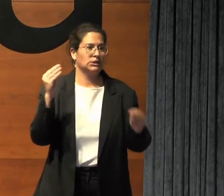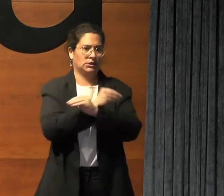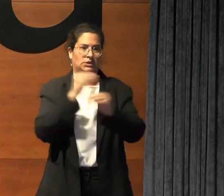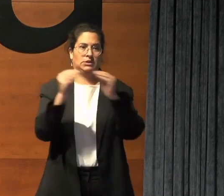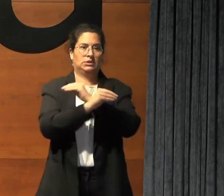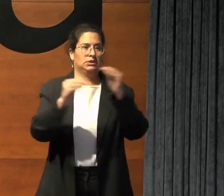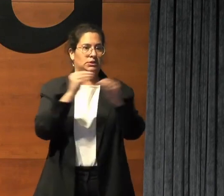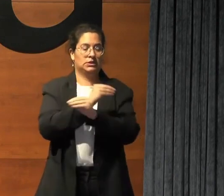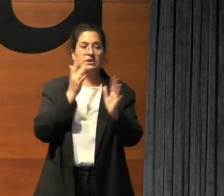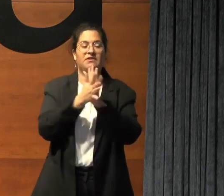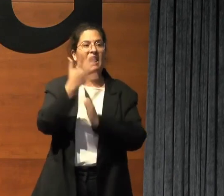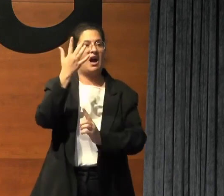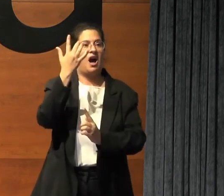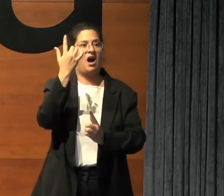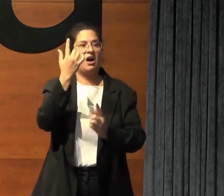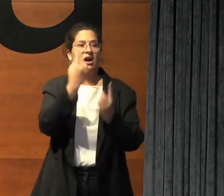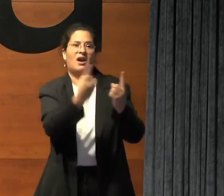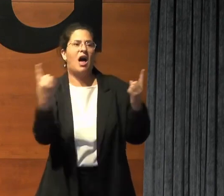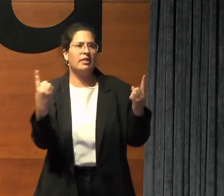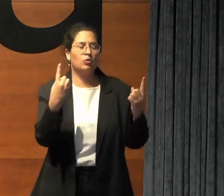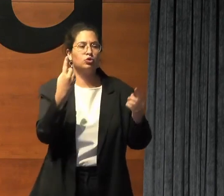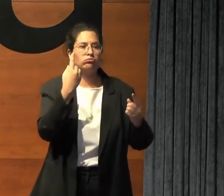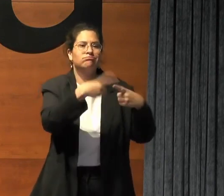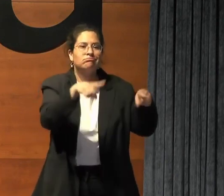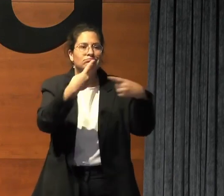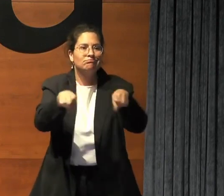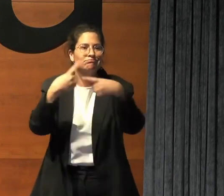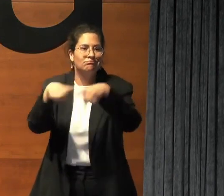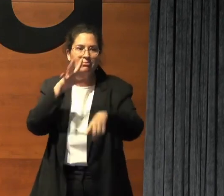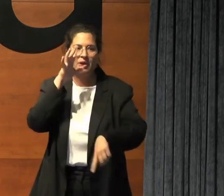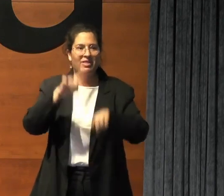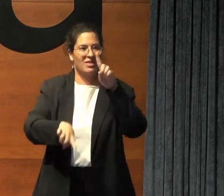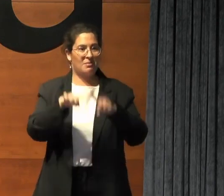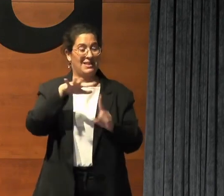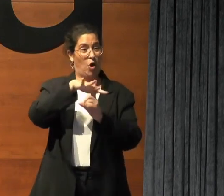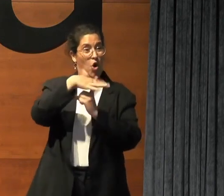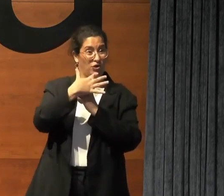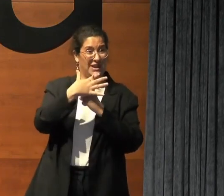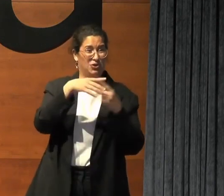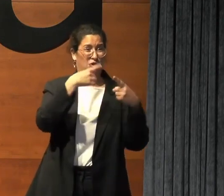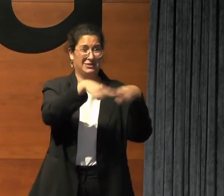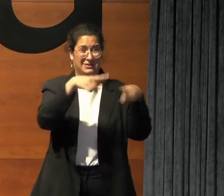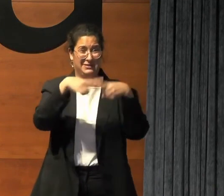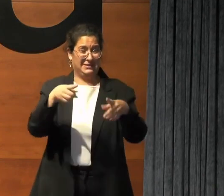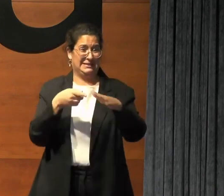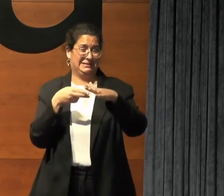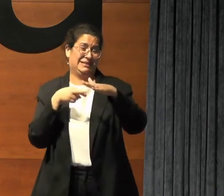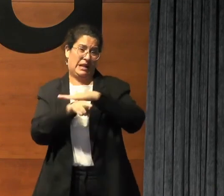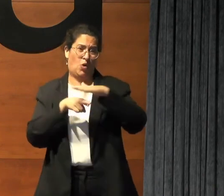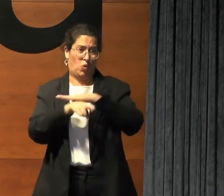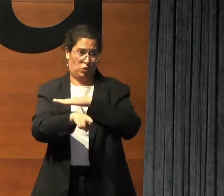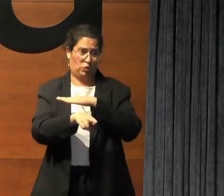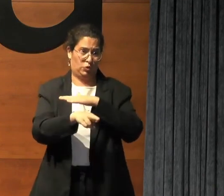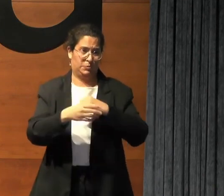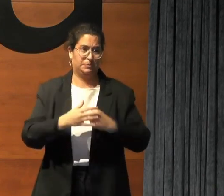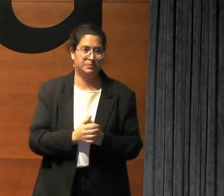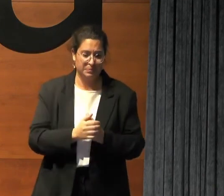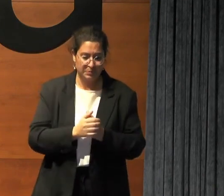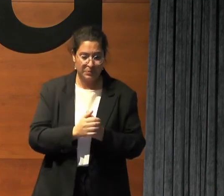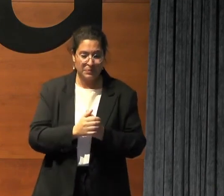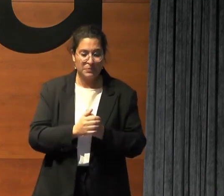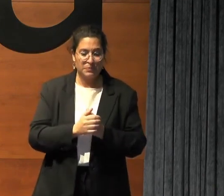recursos que no son comunes a todas ellas, ¿no?, sino que difieren en el uso de esos recursos dependiendo